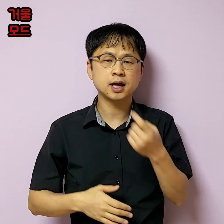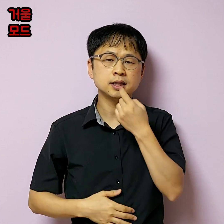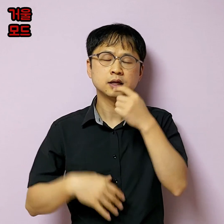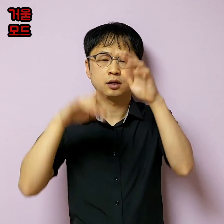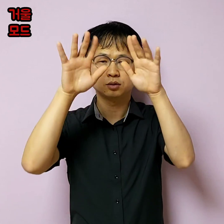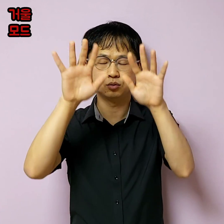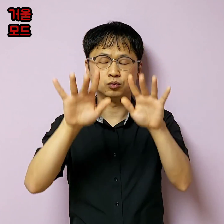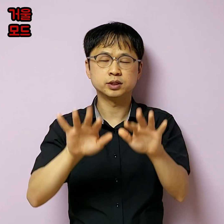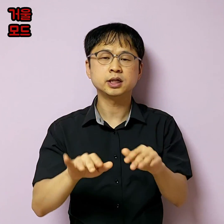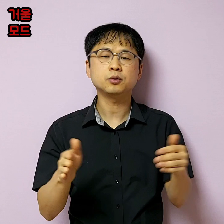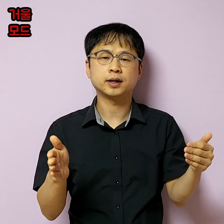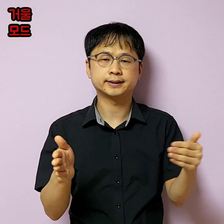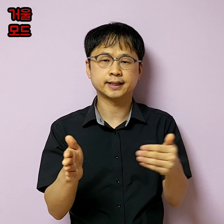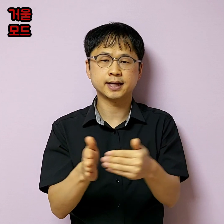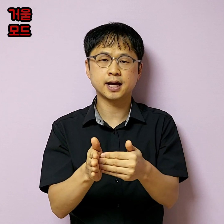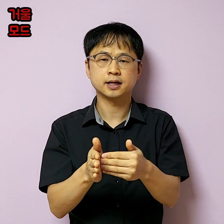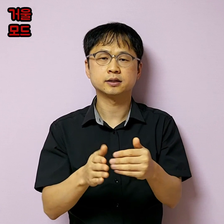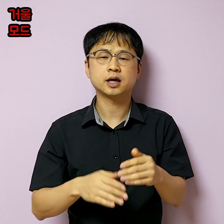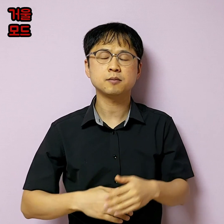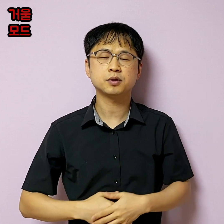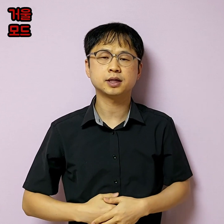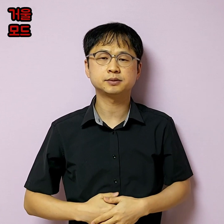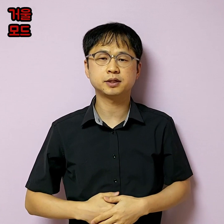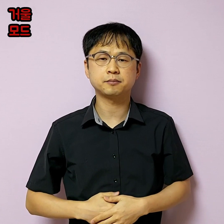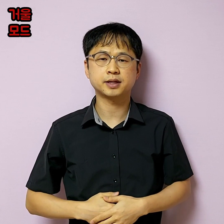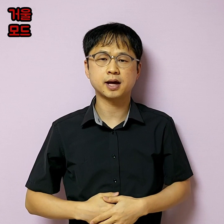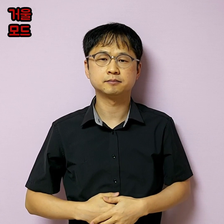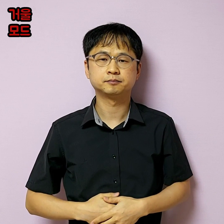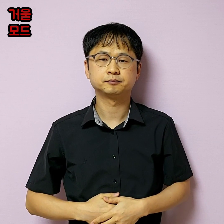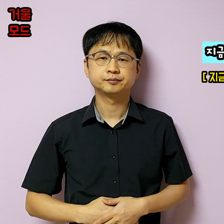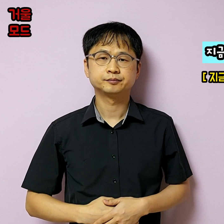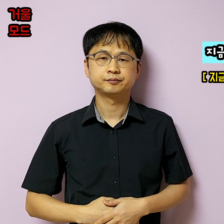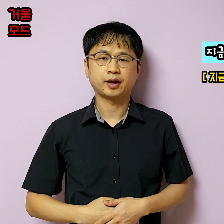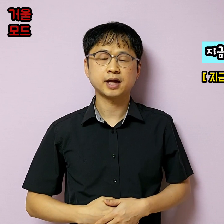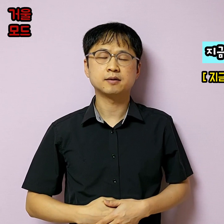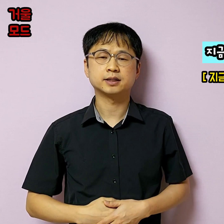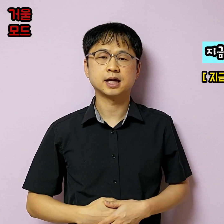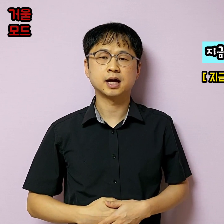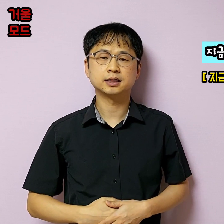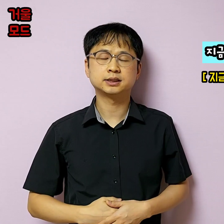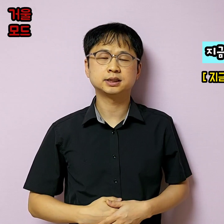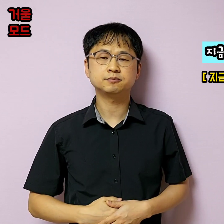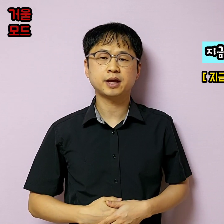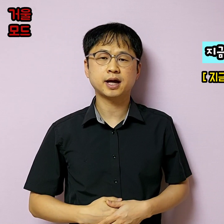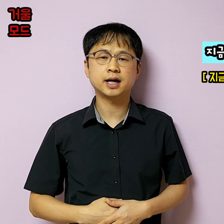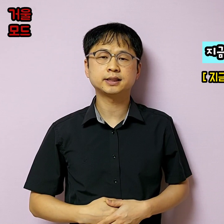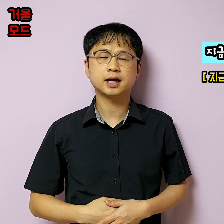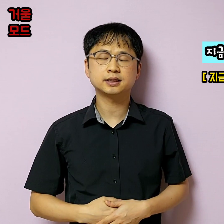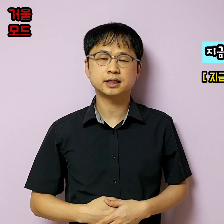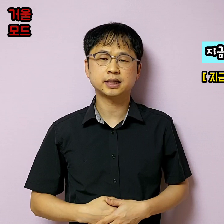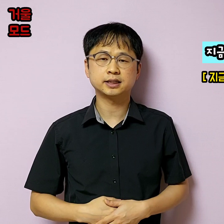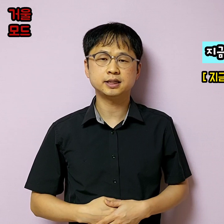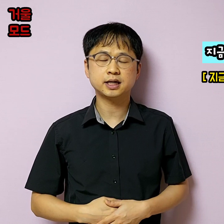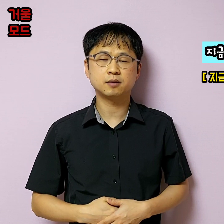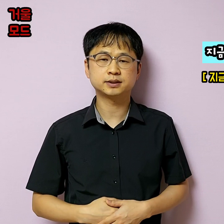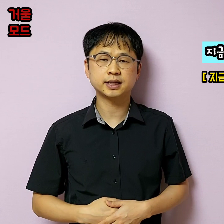동안 눈이 왔잖아 이렇게 표현하시면 됩니다. 네, 다음 가사. 지금 내가 생각나지 않을 리가 없잖아